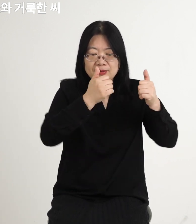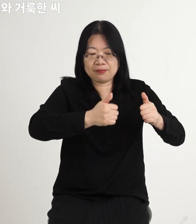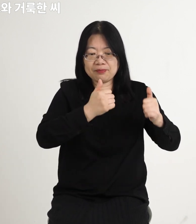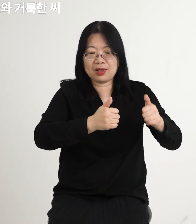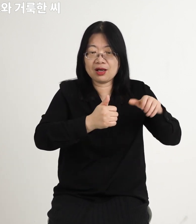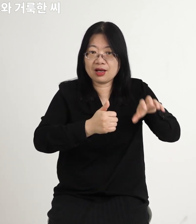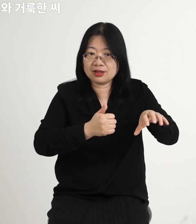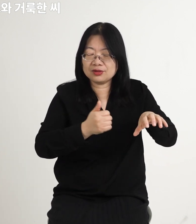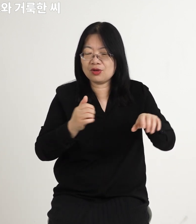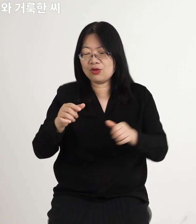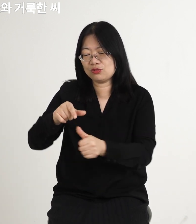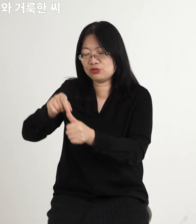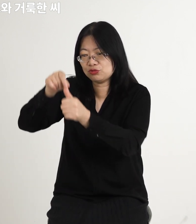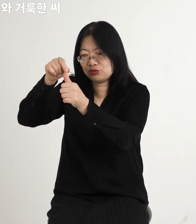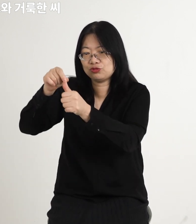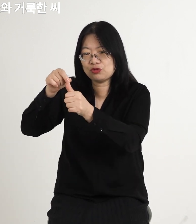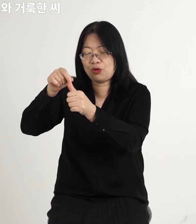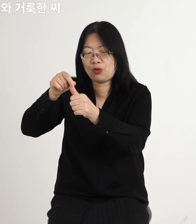어떤 과정을